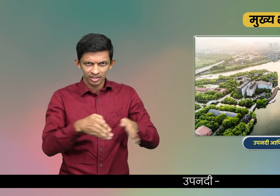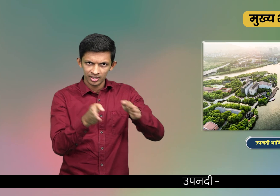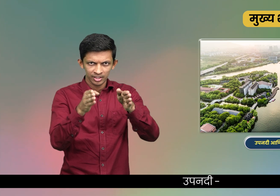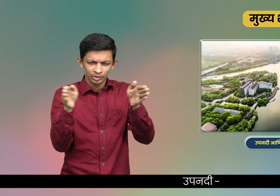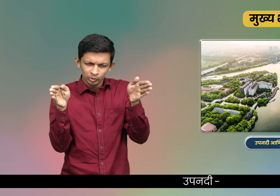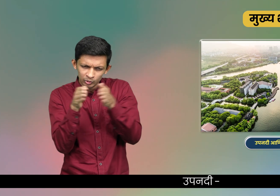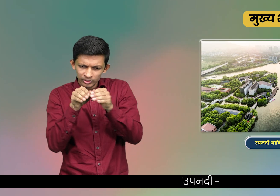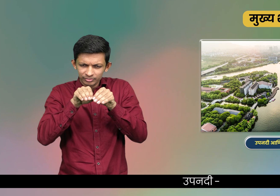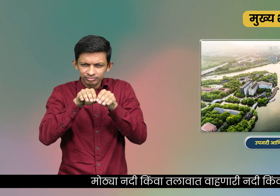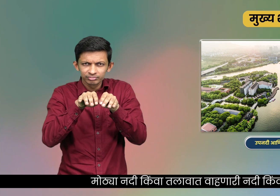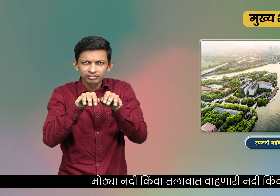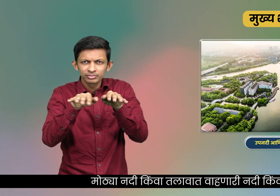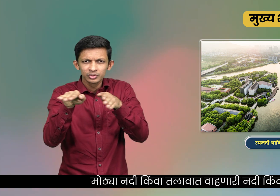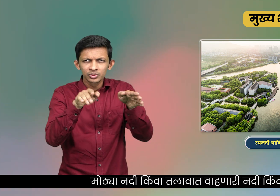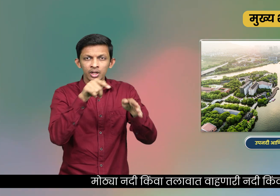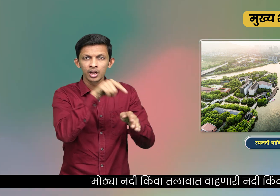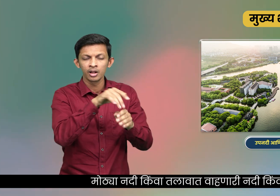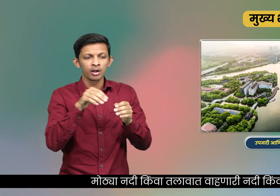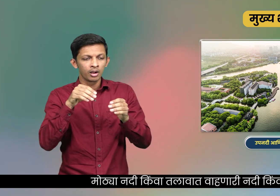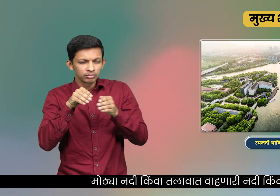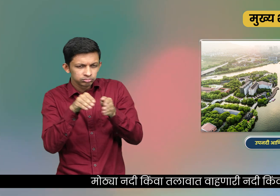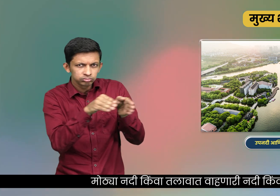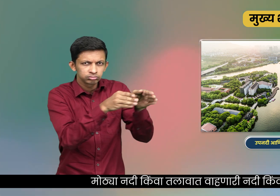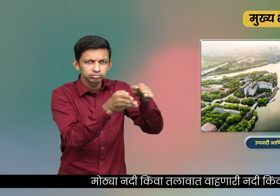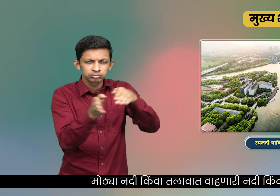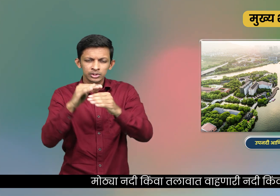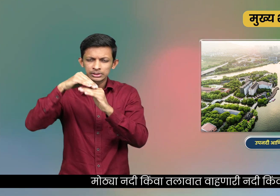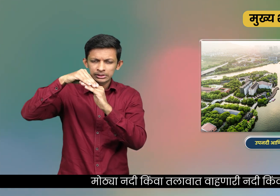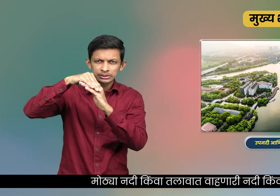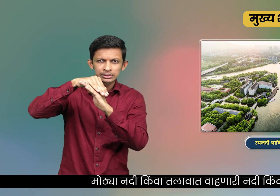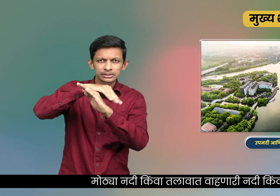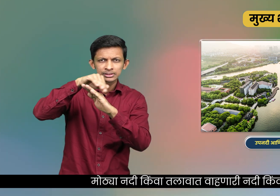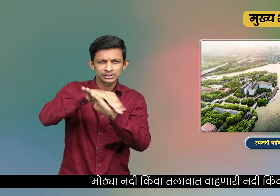उपनदी, मोठ्या नदी किंवा तलावात वाहणारी नदी किंवा प्रवाह.